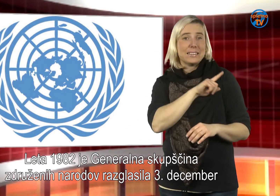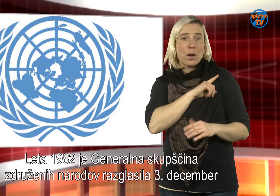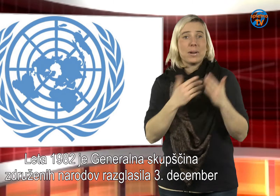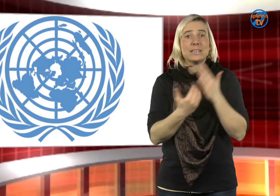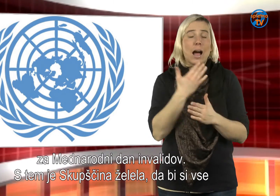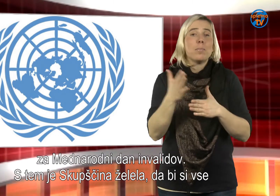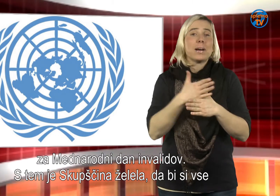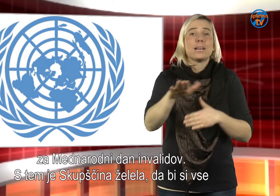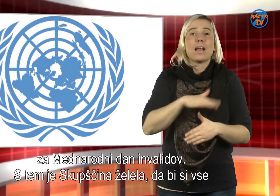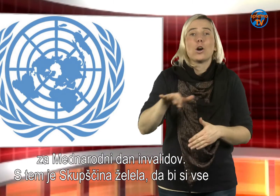dan invalidov.